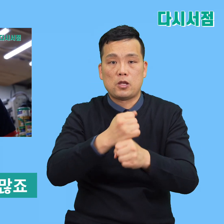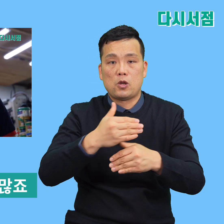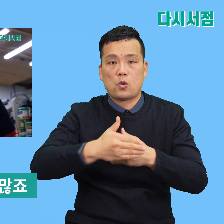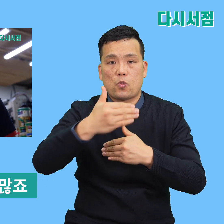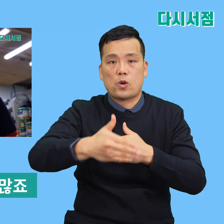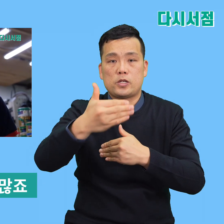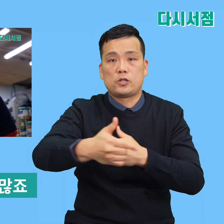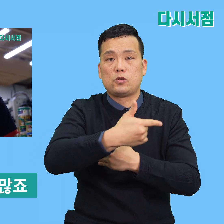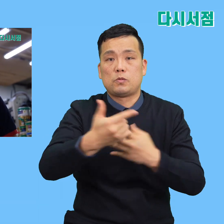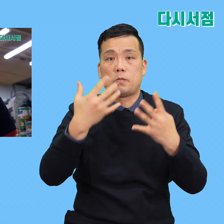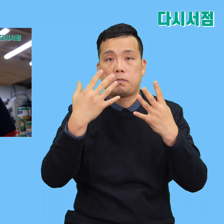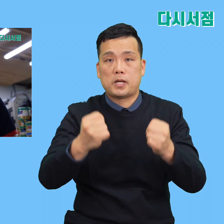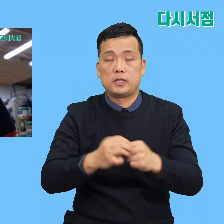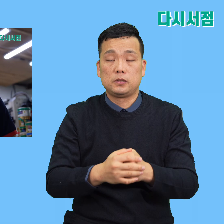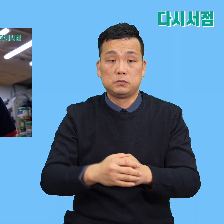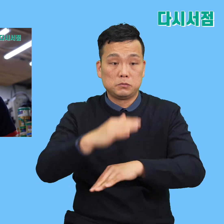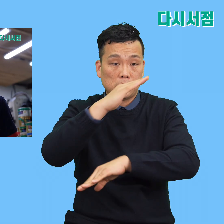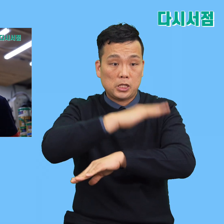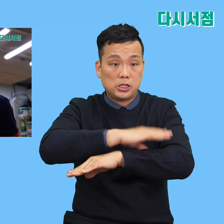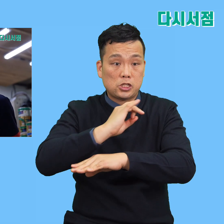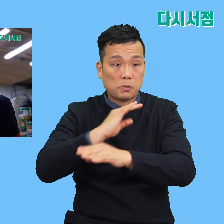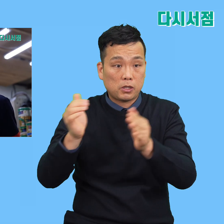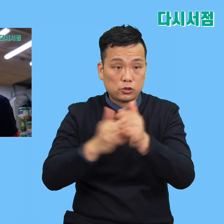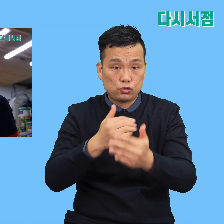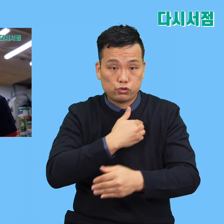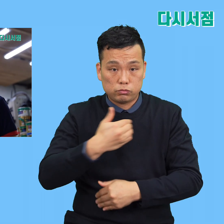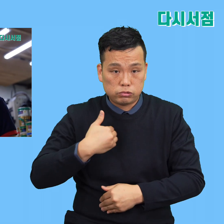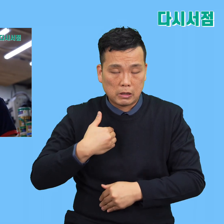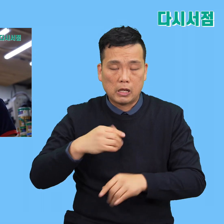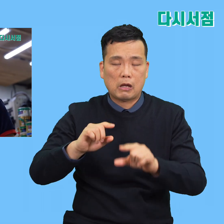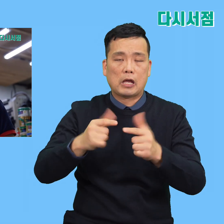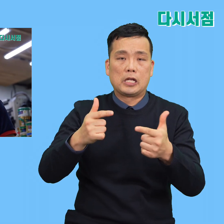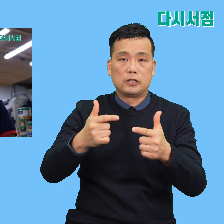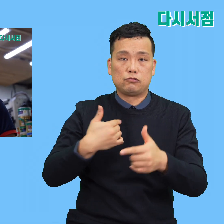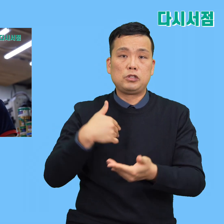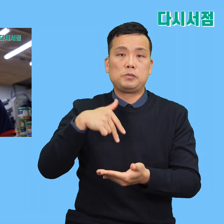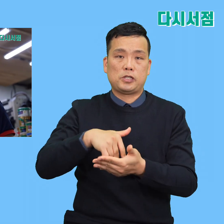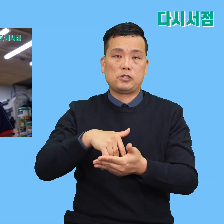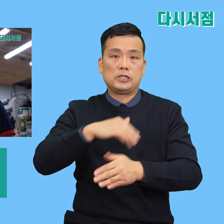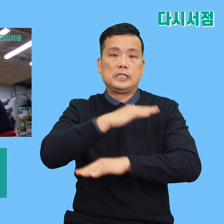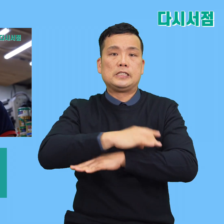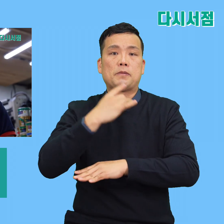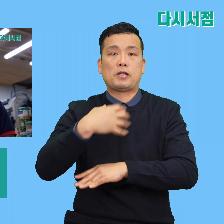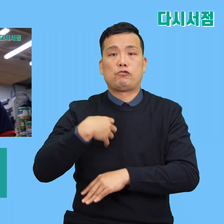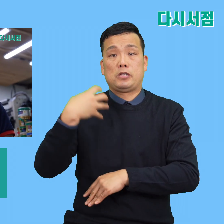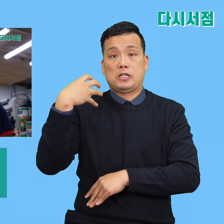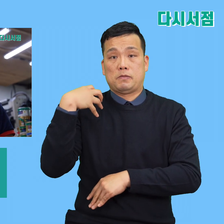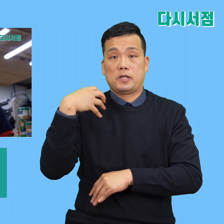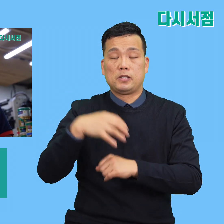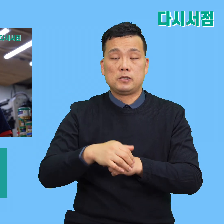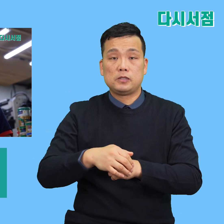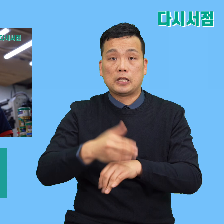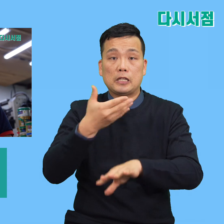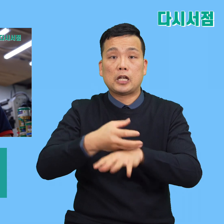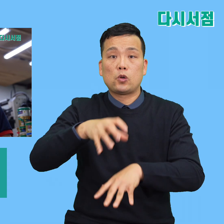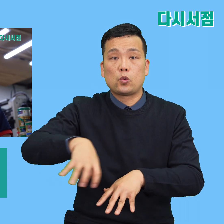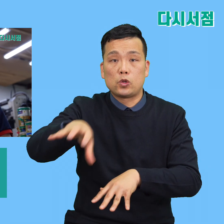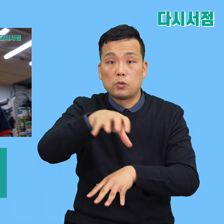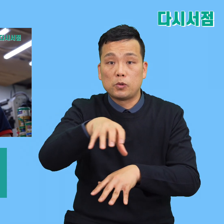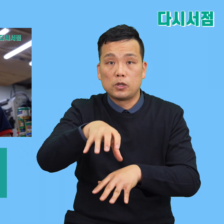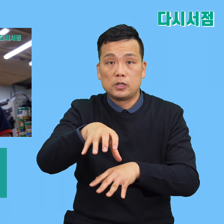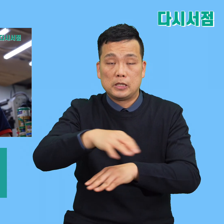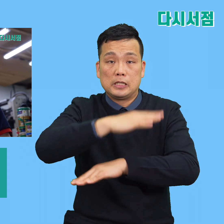많죠. 인쇄만 끝나는 게 그렇죠. 아니라. 네, 우리 같은 게 이제 인쇄만 하는데, 이제 거기서 판도 만들어줘야